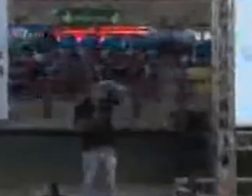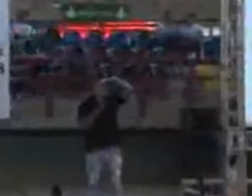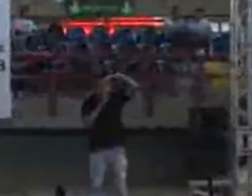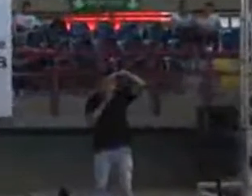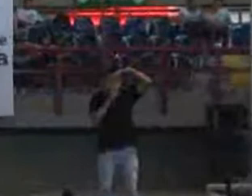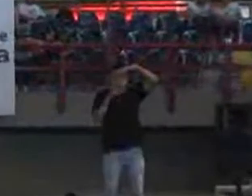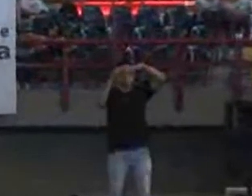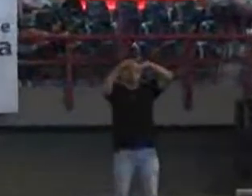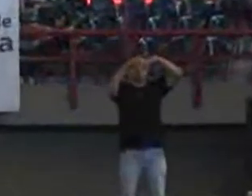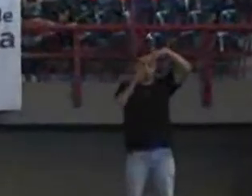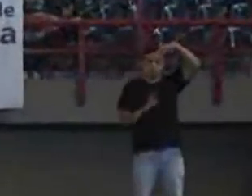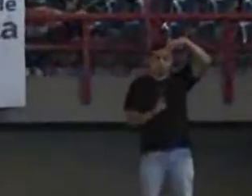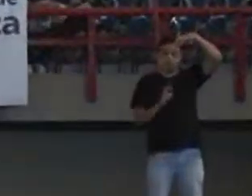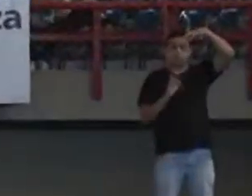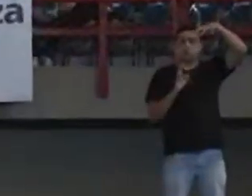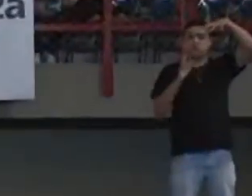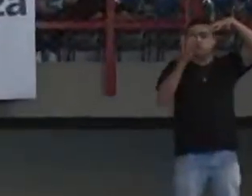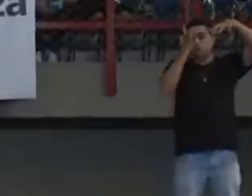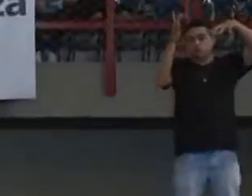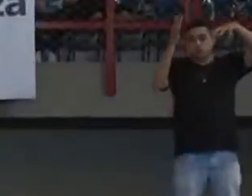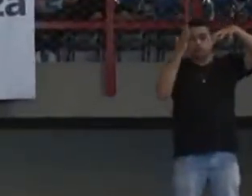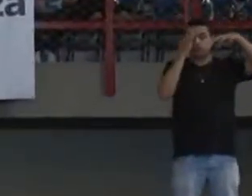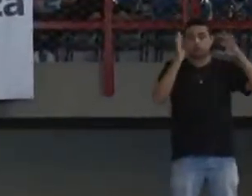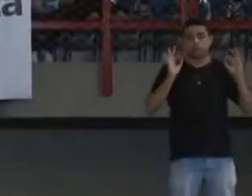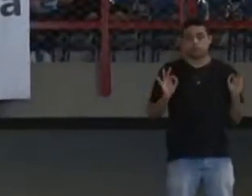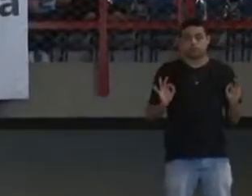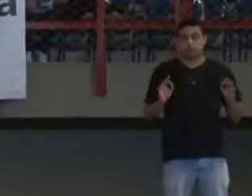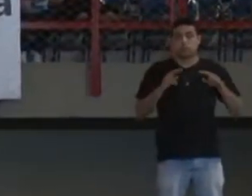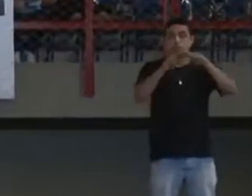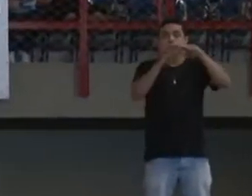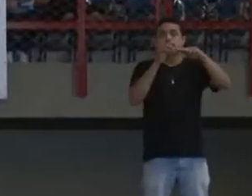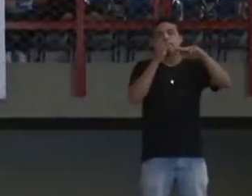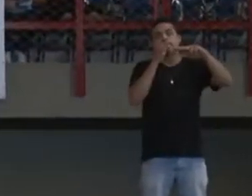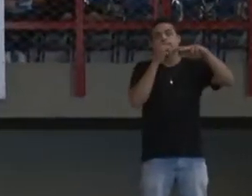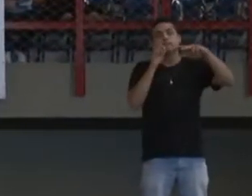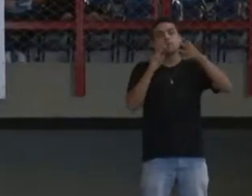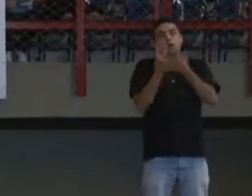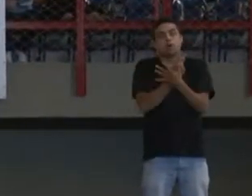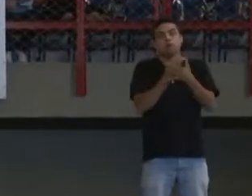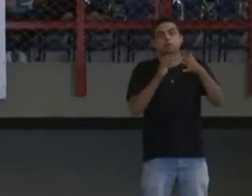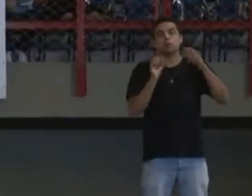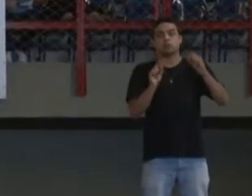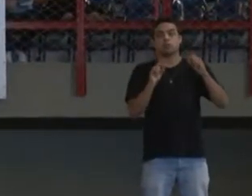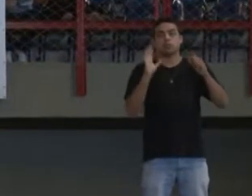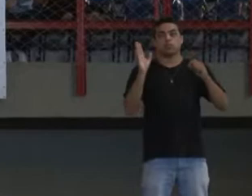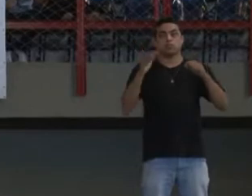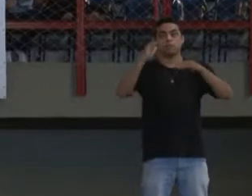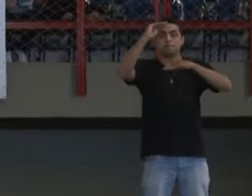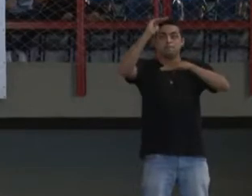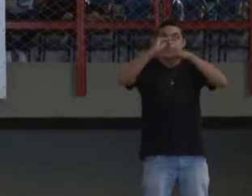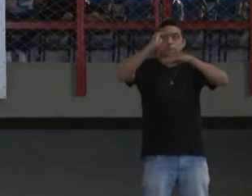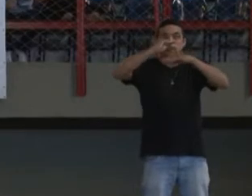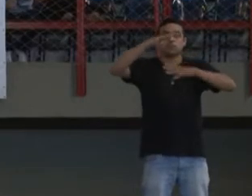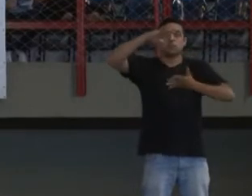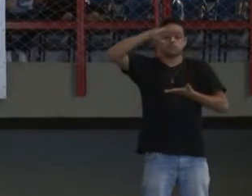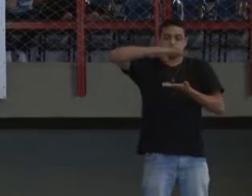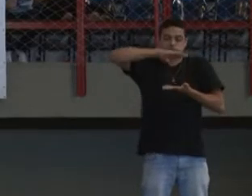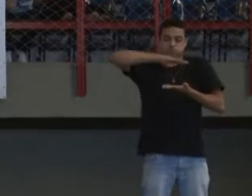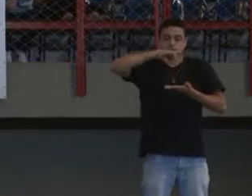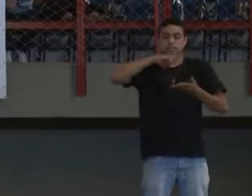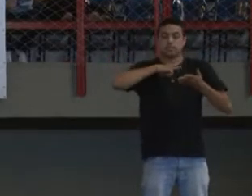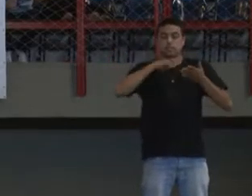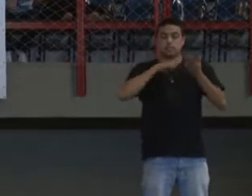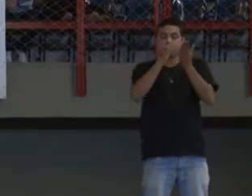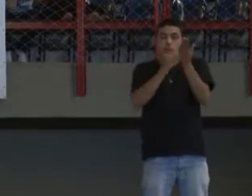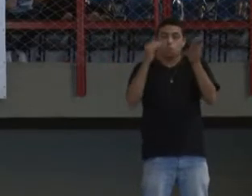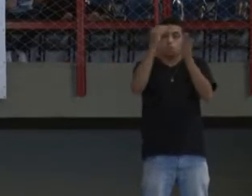isso. Viu como é fácil? O que acontece com a pressão se eu aumentar a